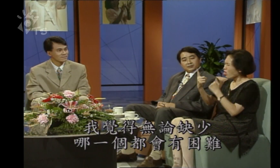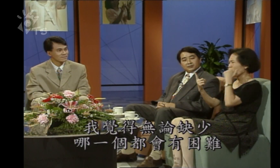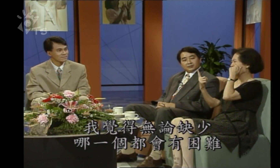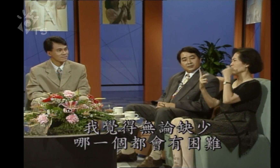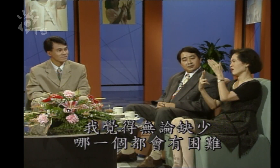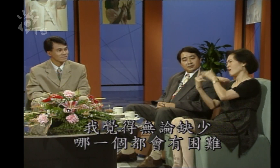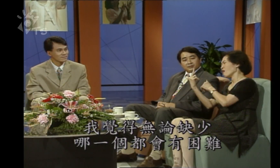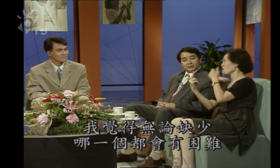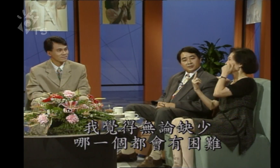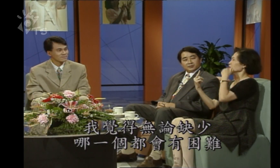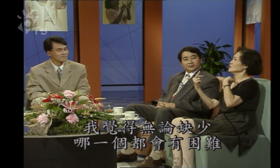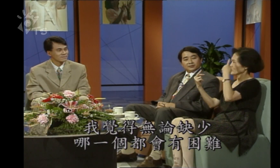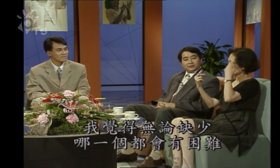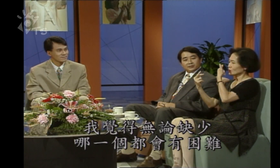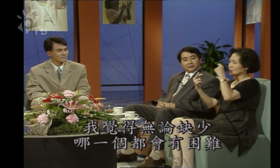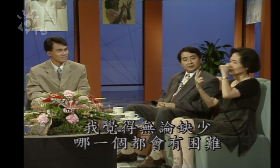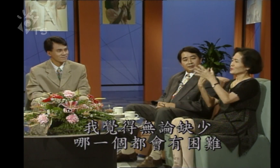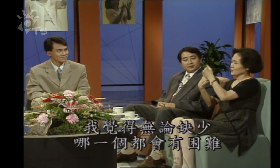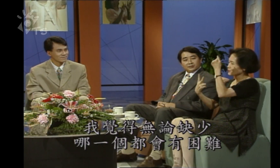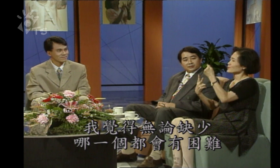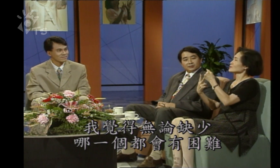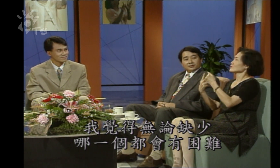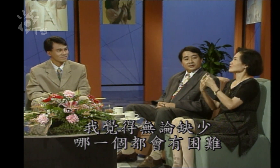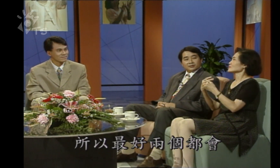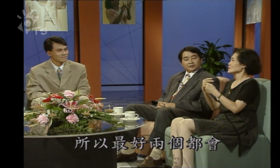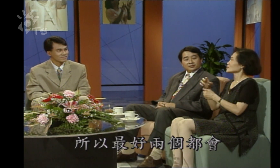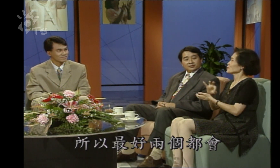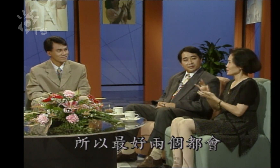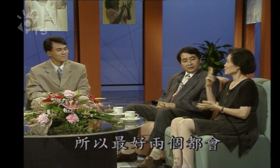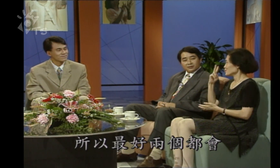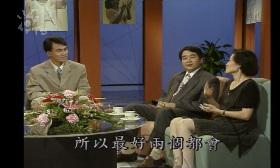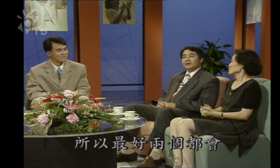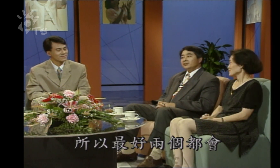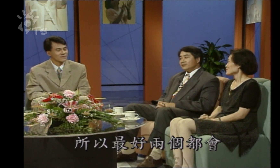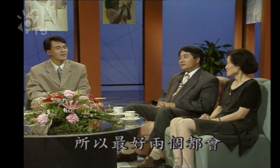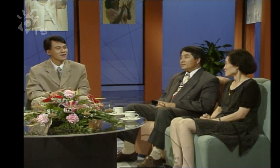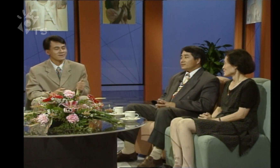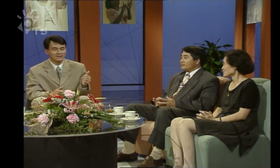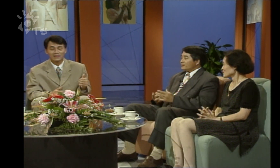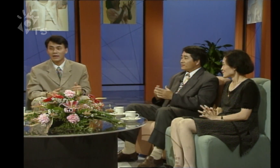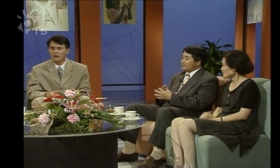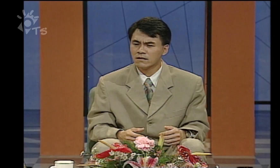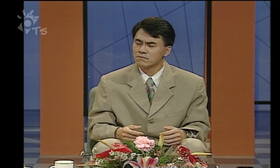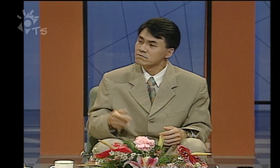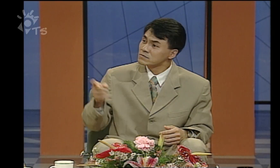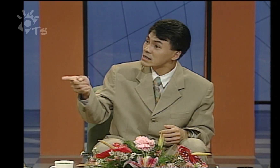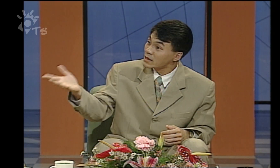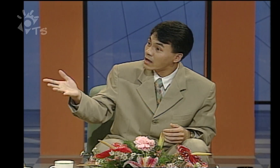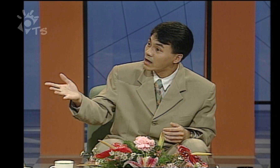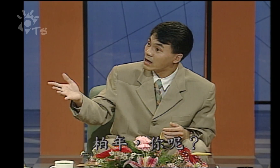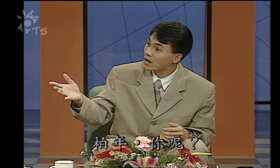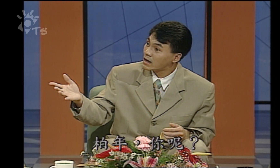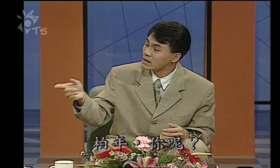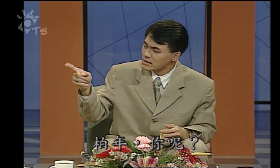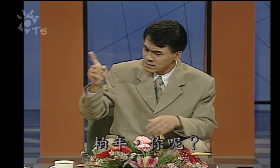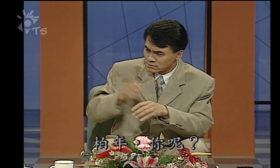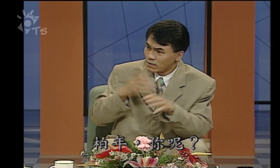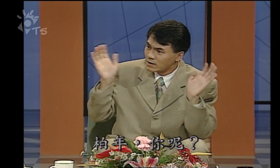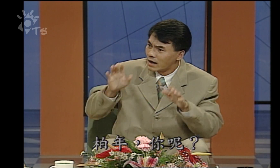论缺少哪一个都会有困难，所以最好两个都会。 好的。伯年，那你呢？你从小